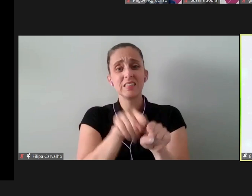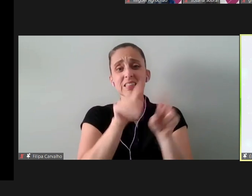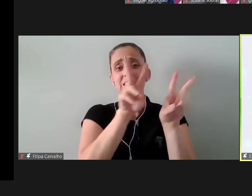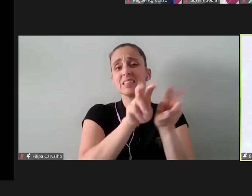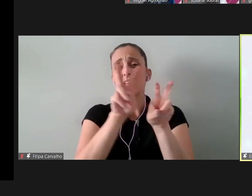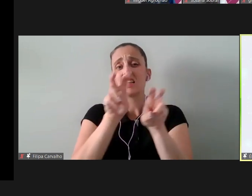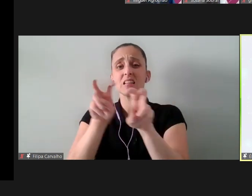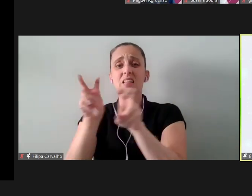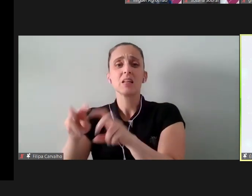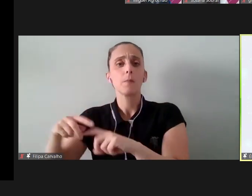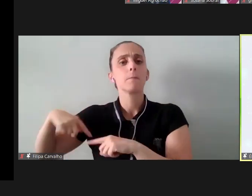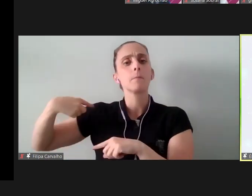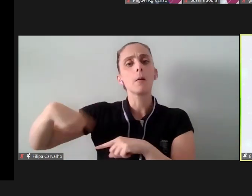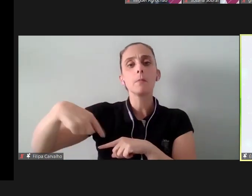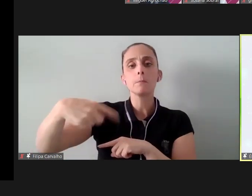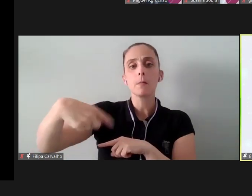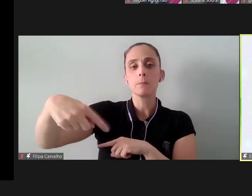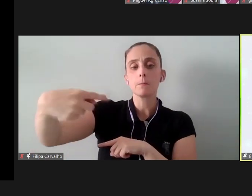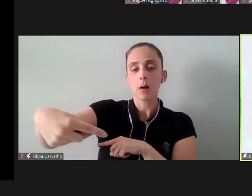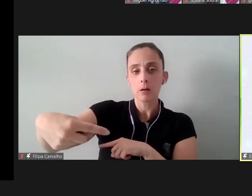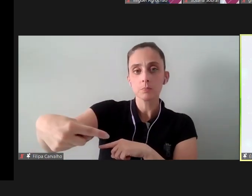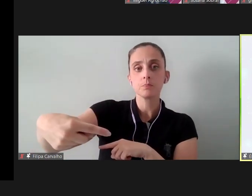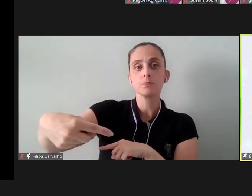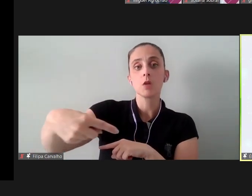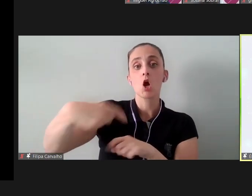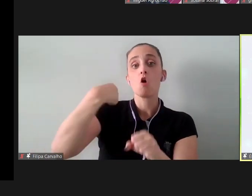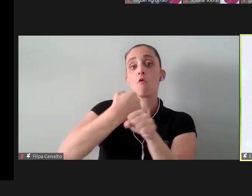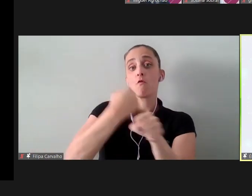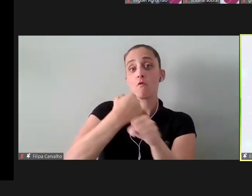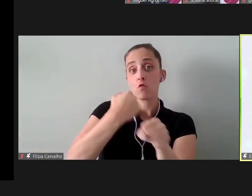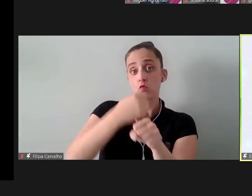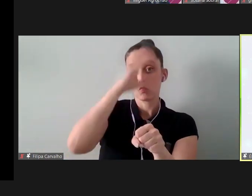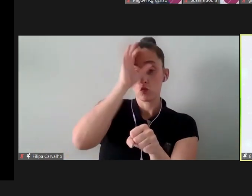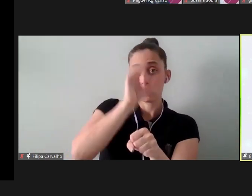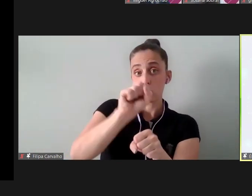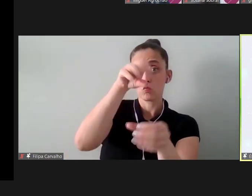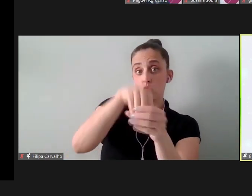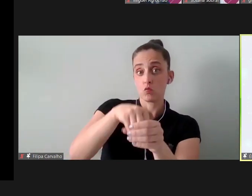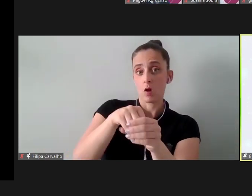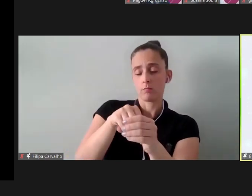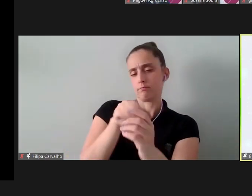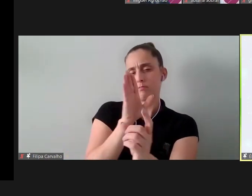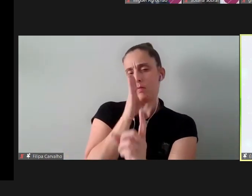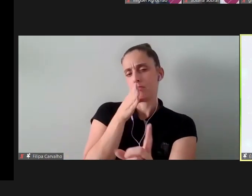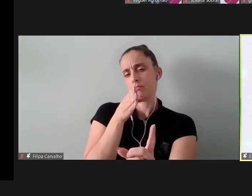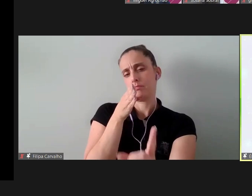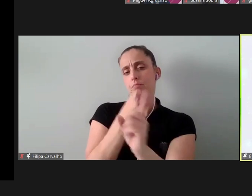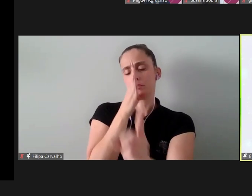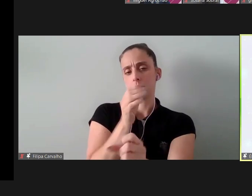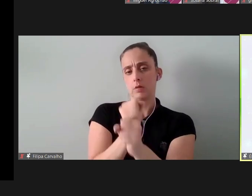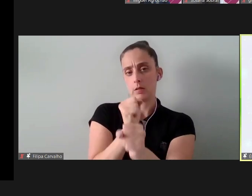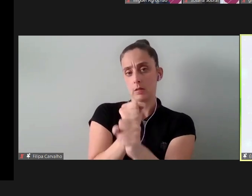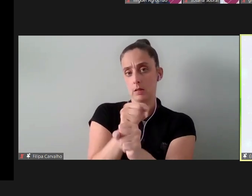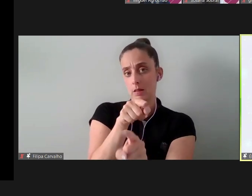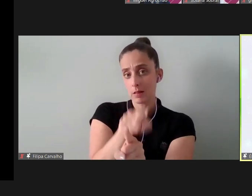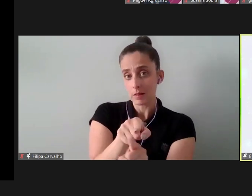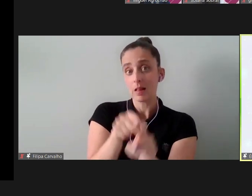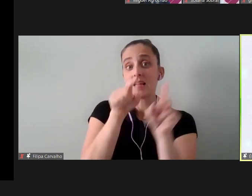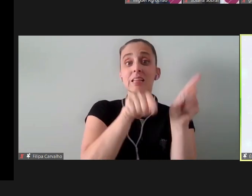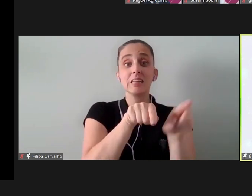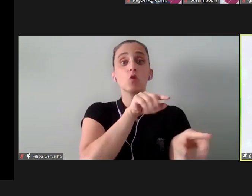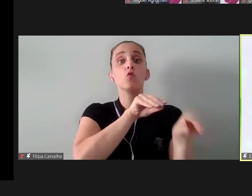que no dia a dia os funcionários da administração pública lidam com elas diretamente. São formações voltadas mais no